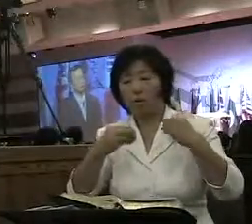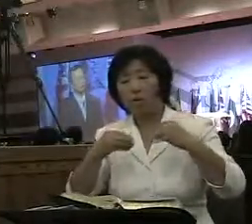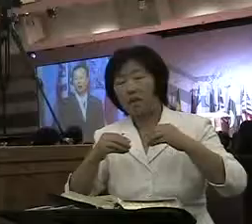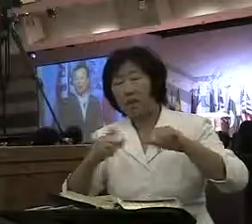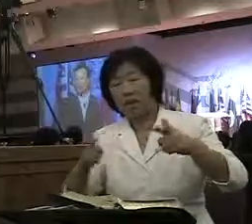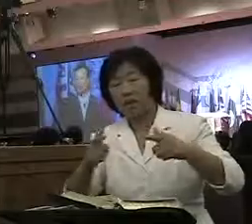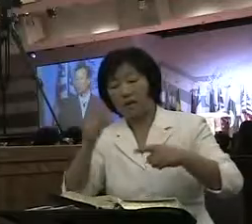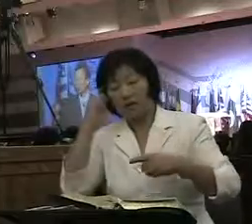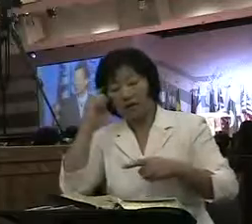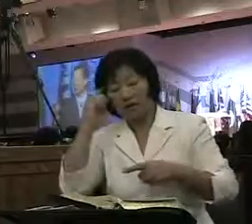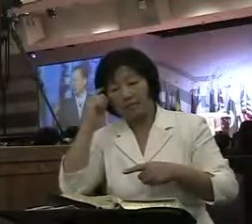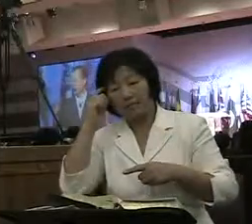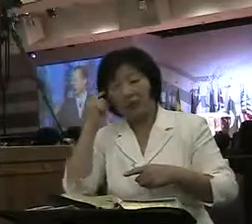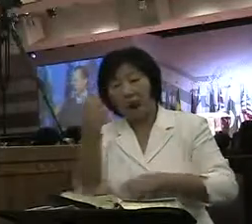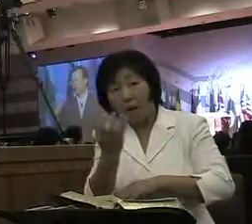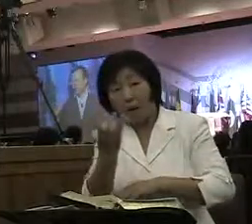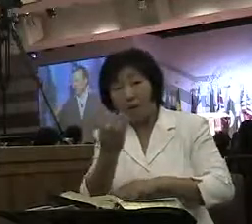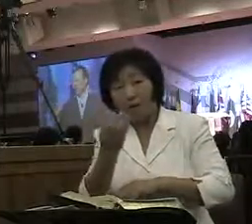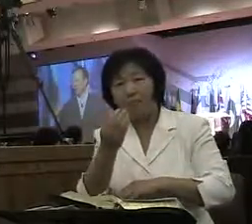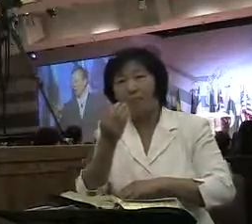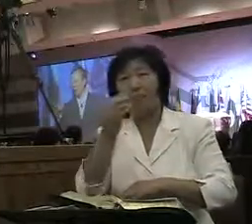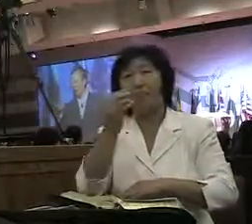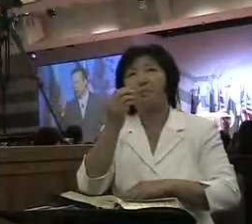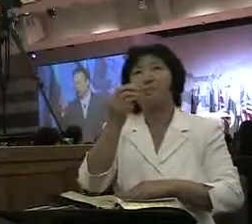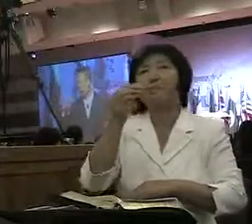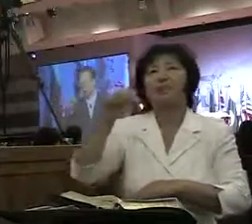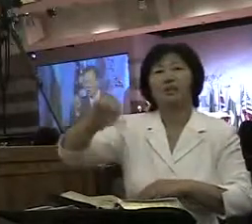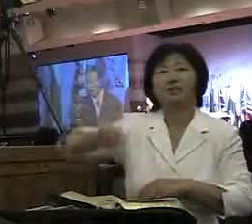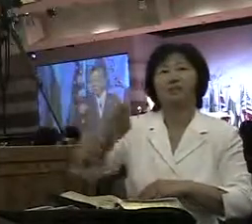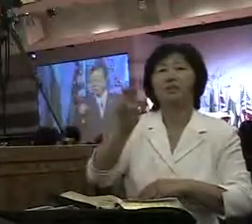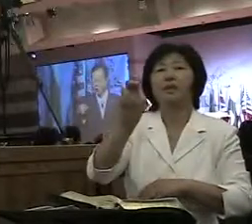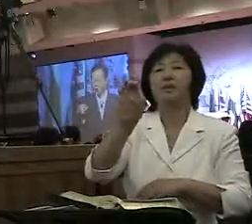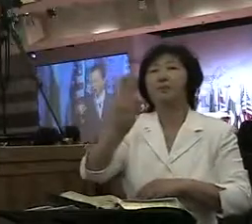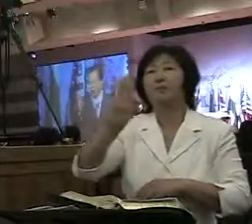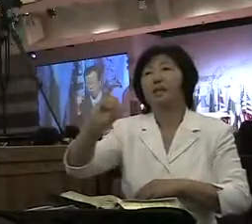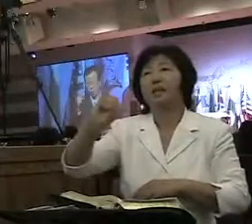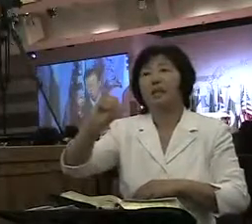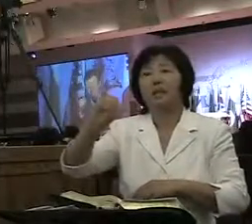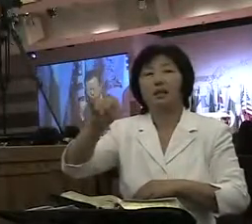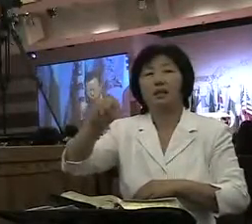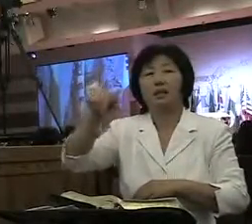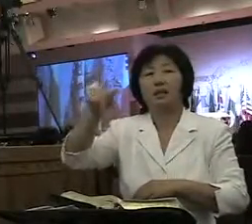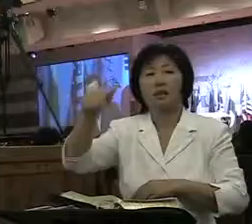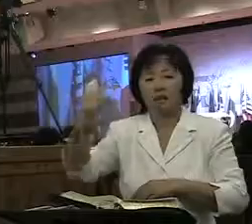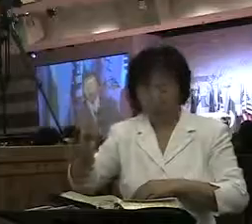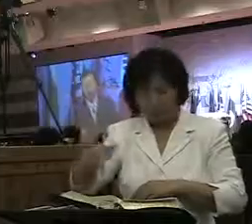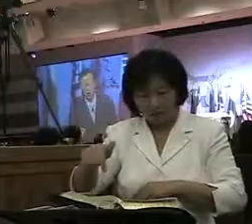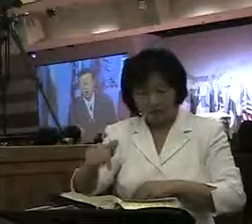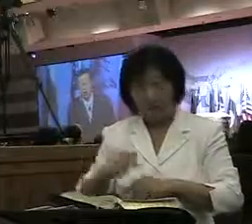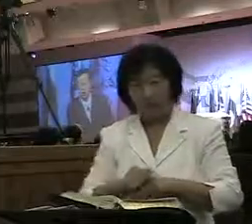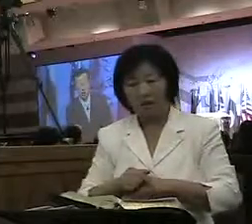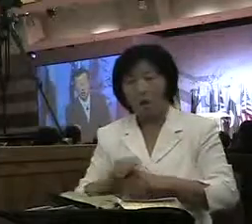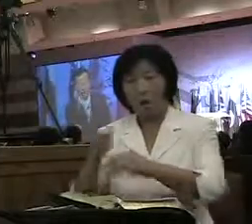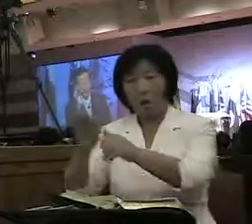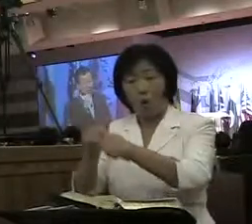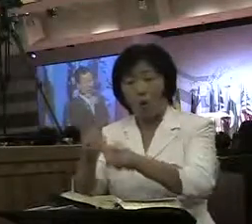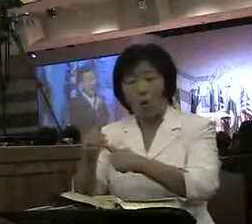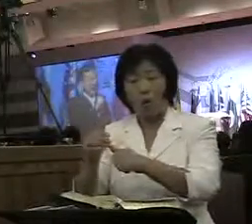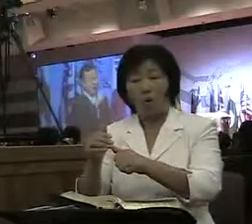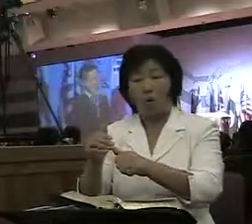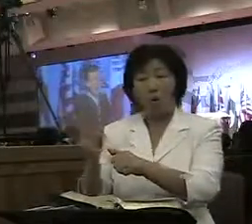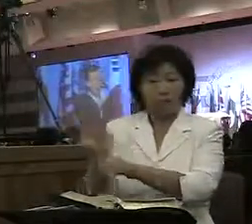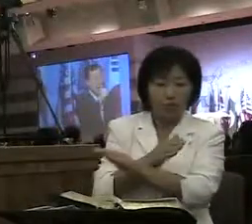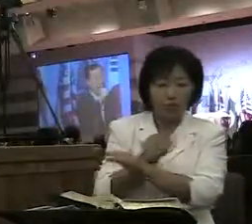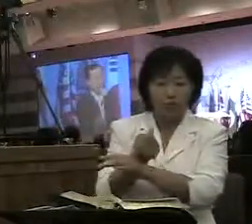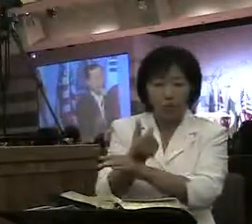이 아픔과 비극으로 인하여 내게 주신 컬링으로부터 나는 조금도 벗어나지